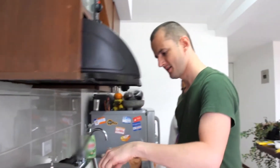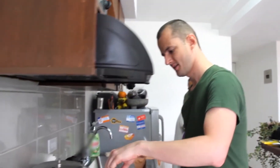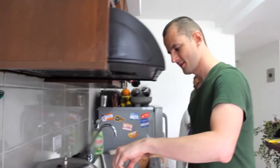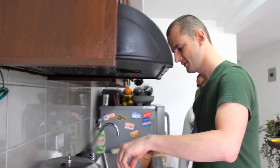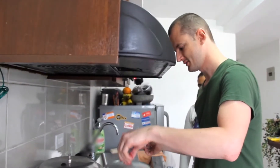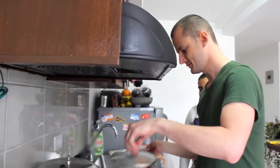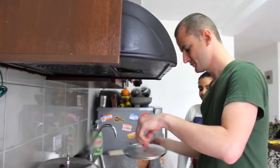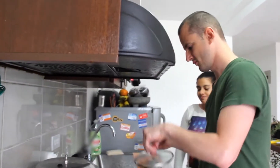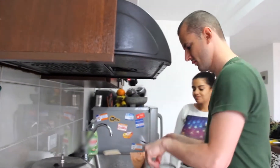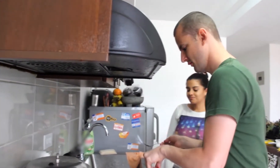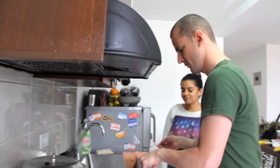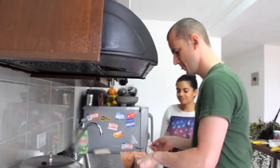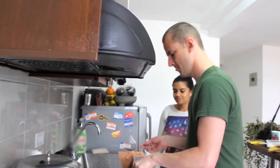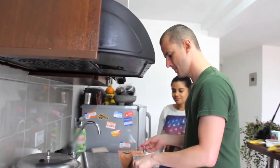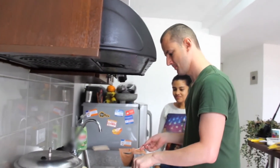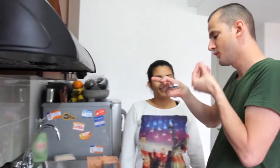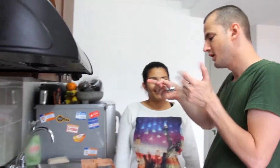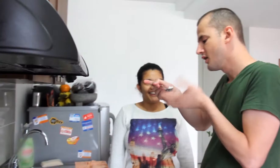el arroz.